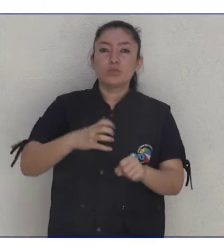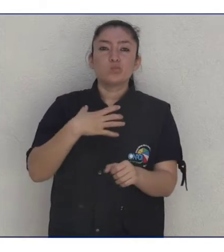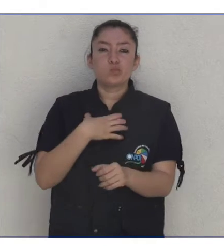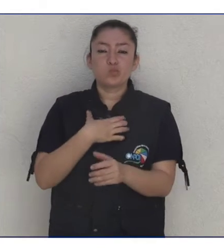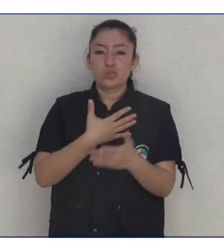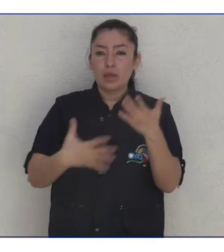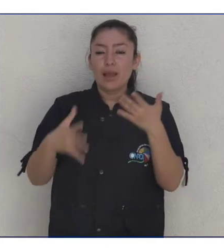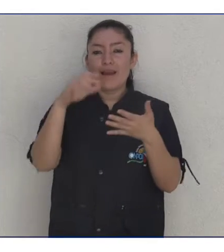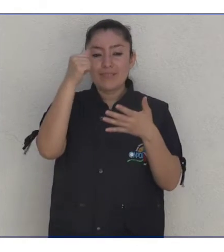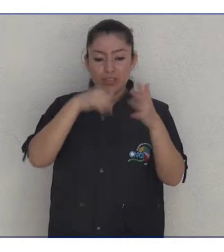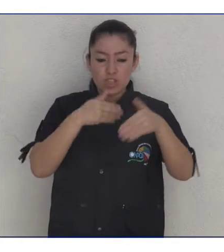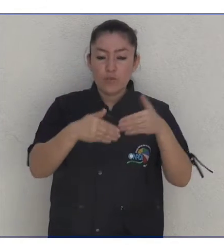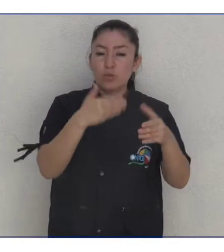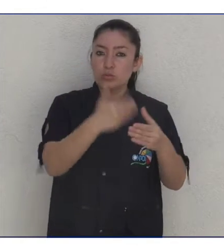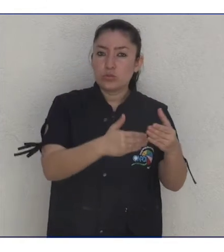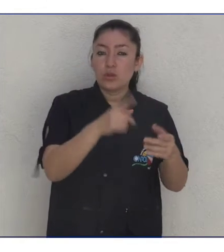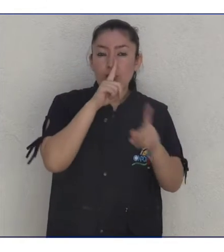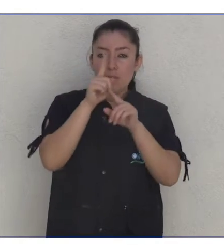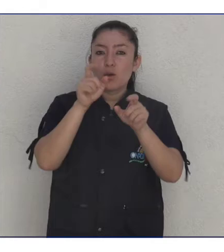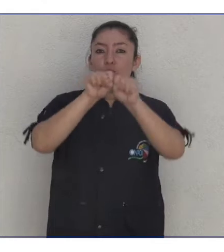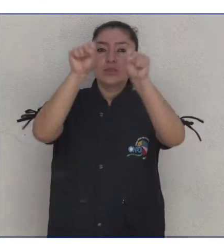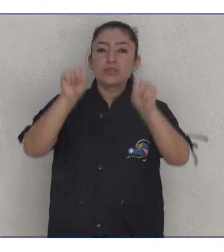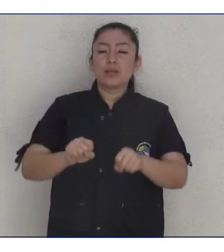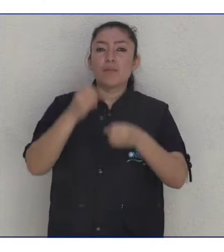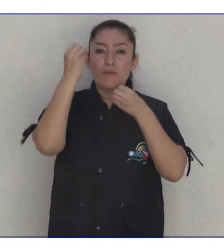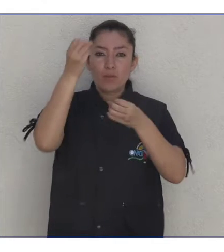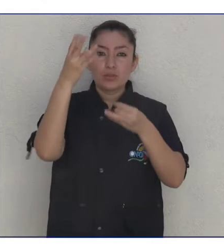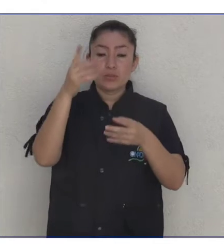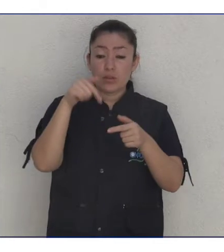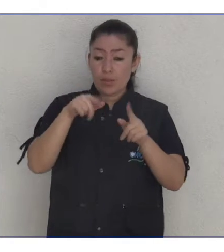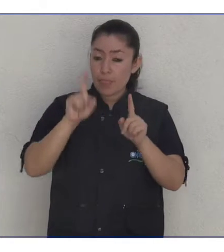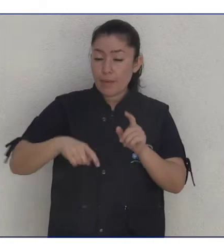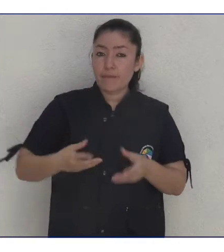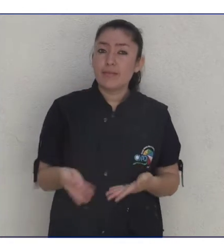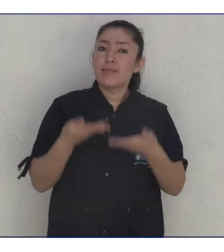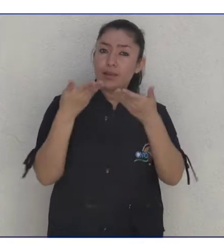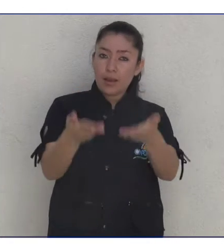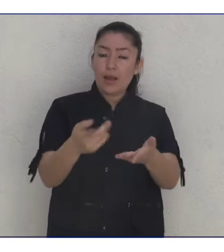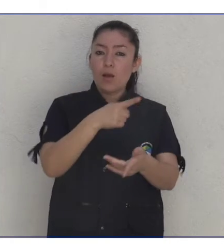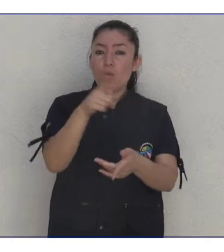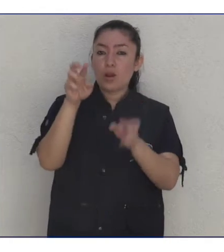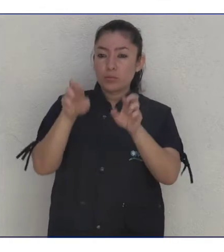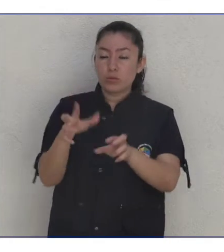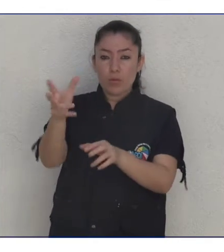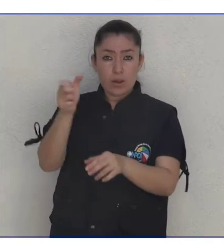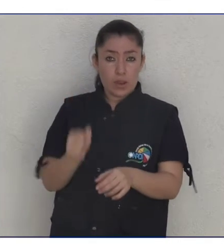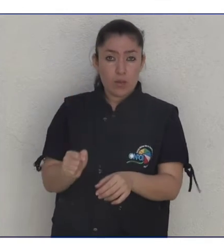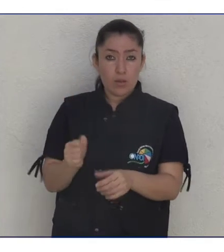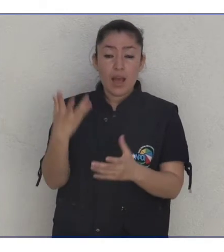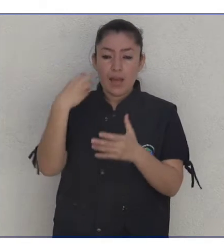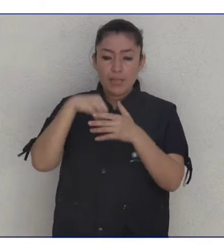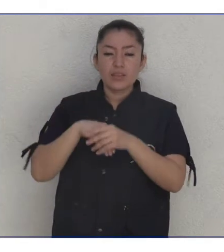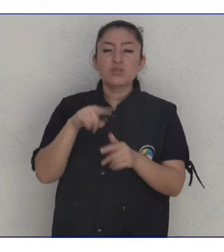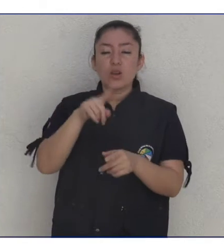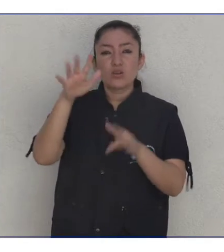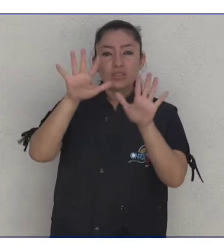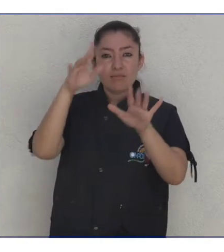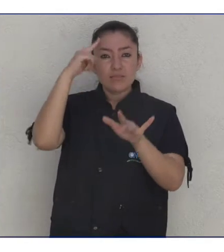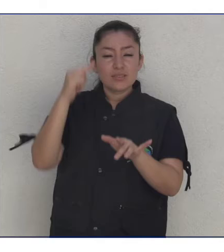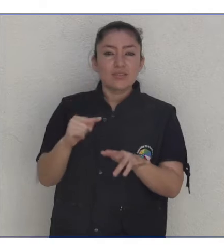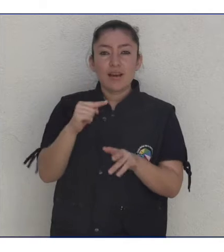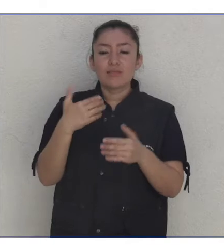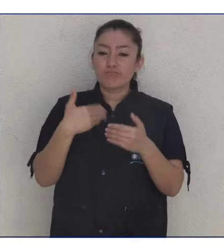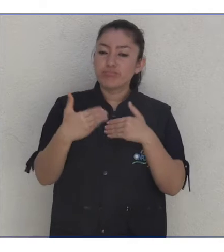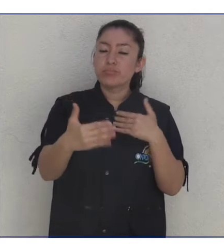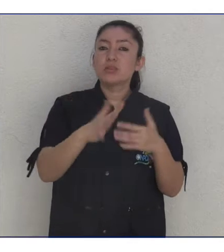en sus archivos o sistemas de información. Esta información debe ser entregada por el sujeto obligado dentro de los 10 días hábiles